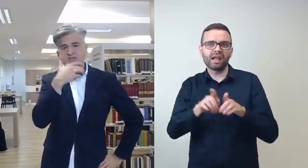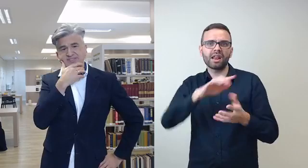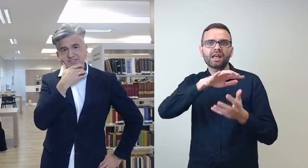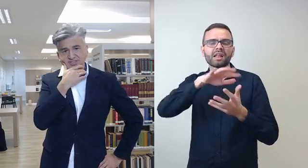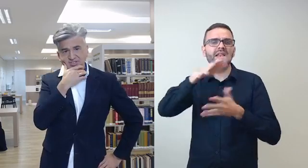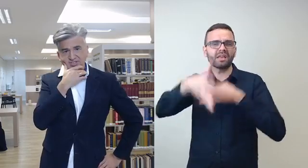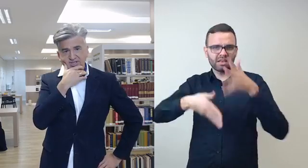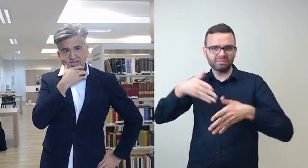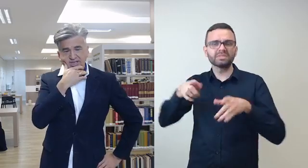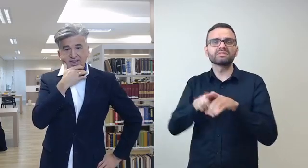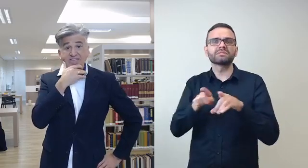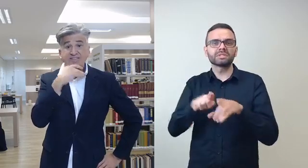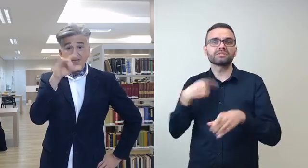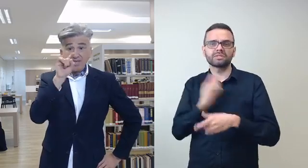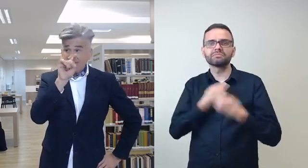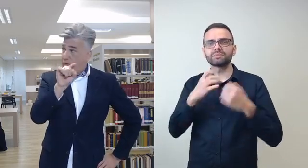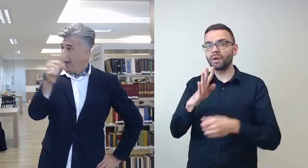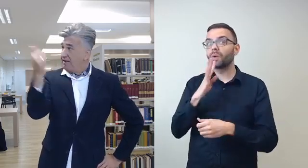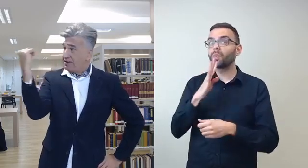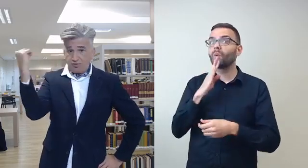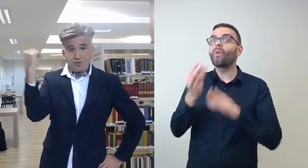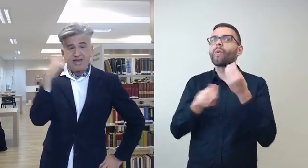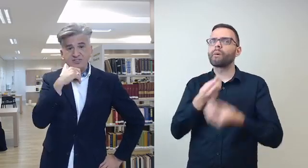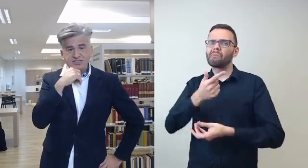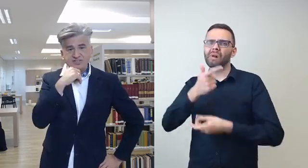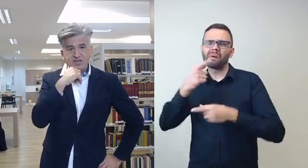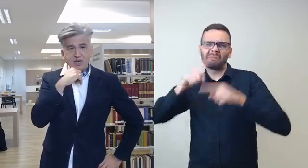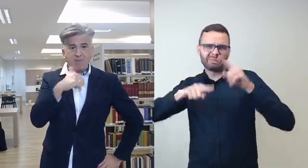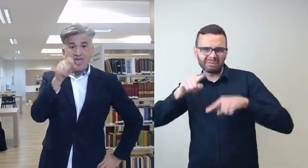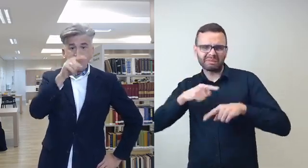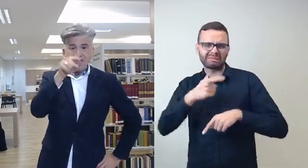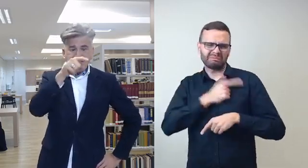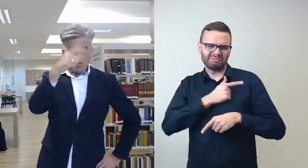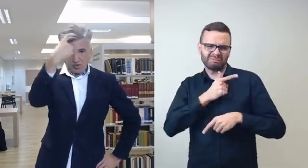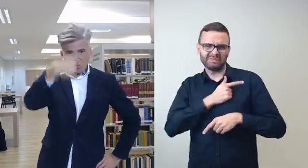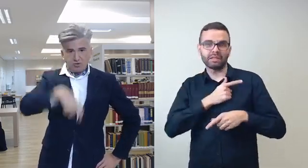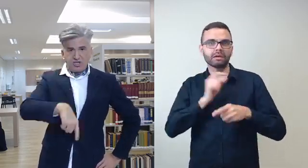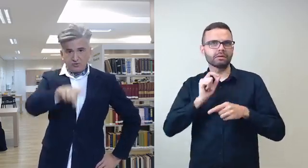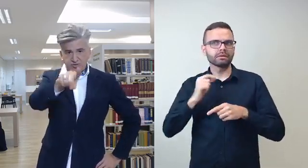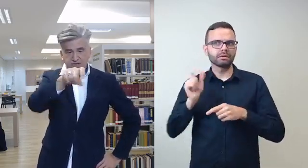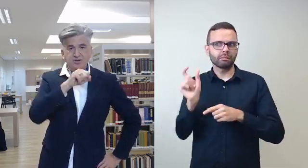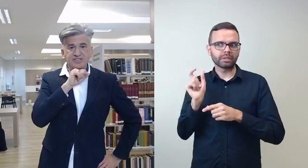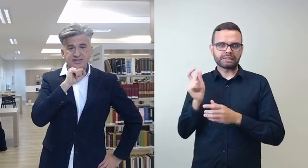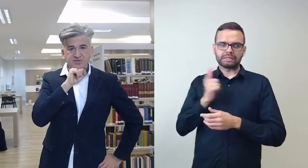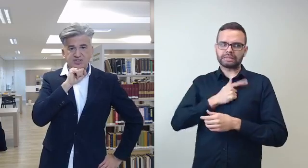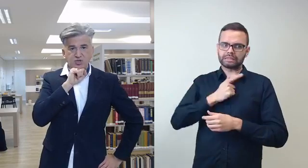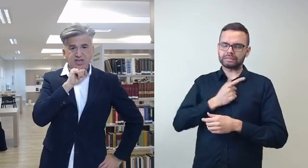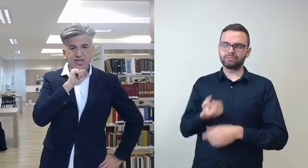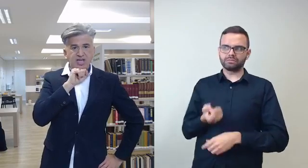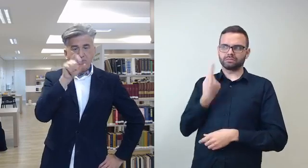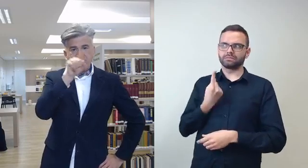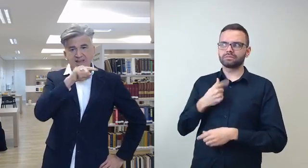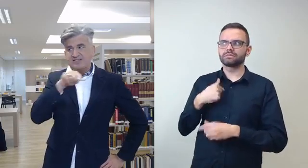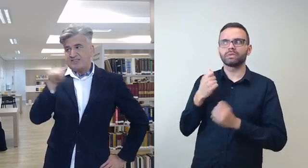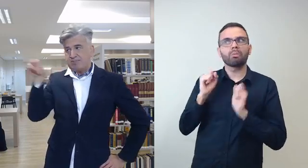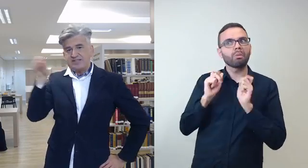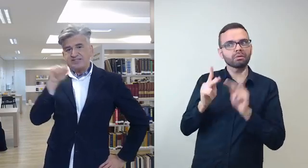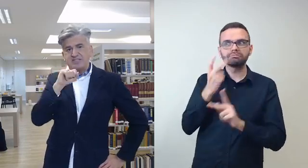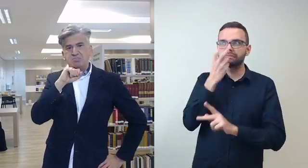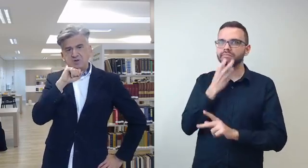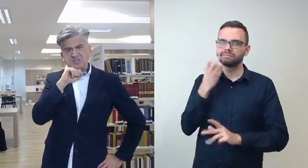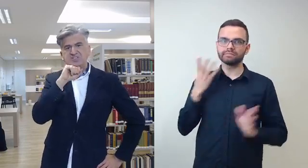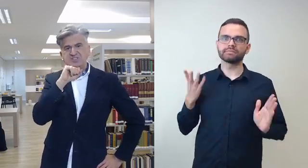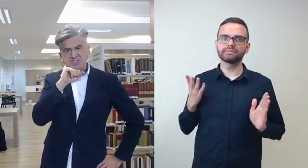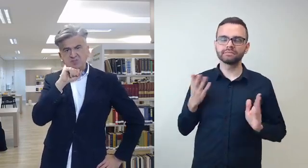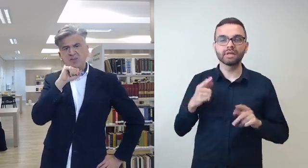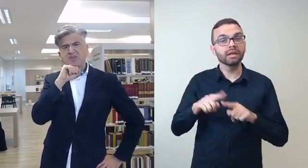mundo que não existe. Ele tem que saber até o palavrão que o cara disse, para ele, enquanto sujeito protagonista da sua história, poder ir lá e dizer para o palestrante,